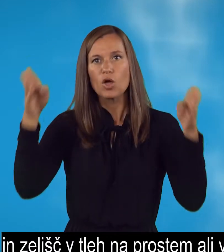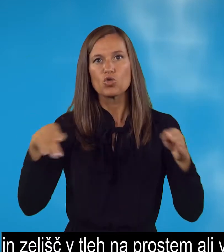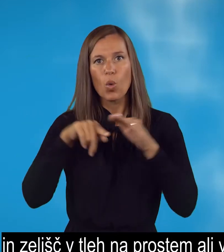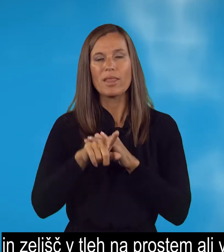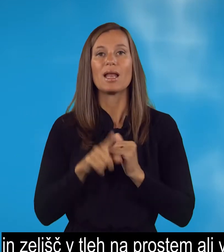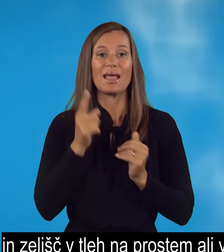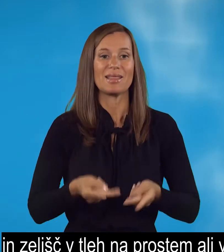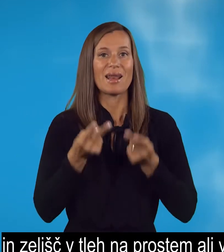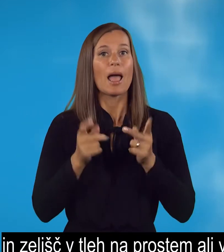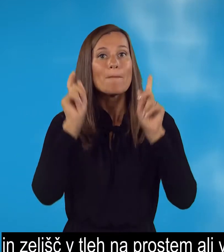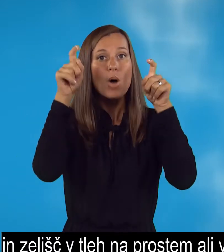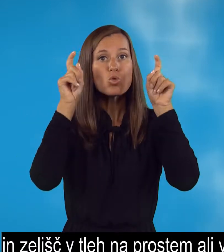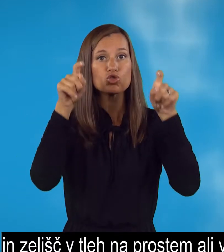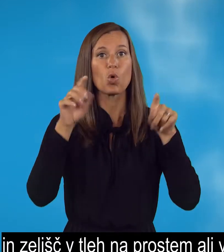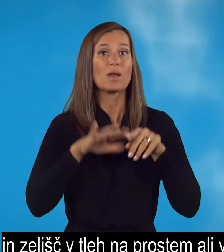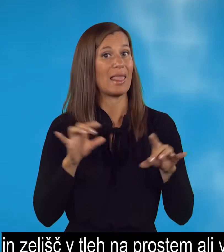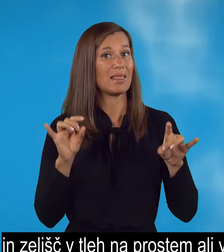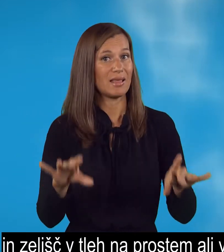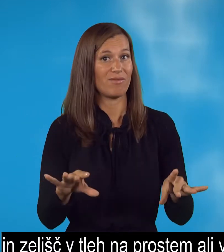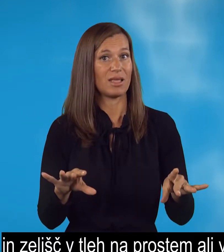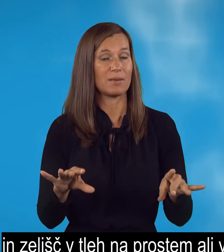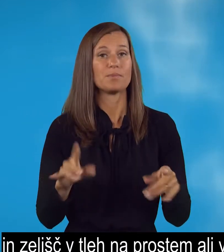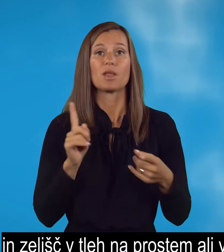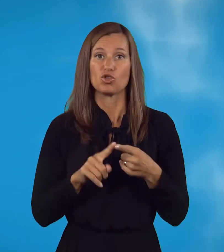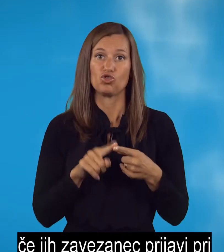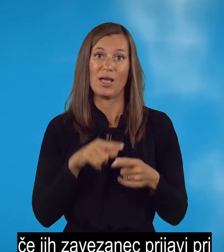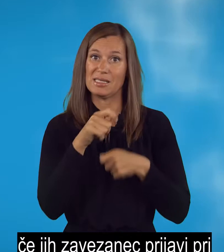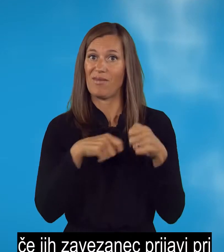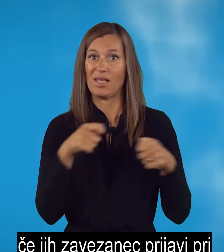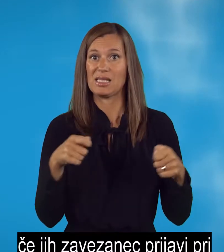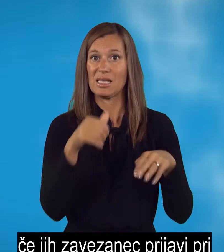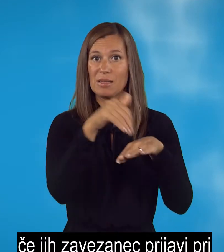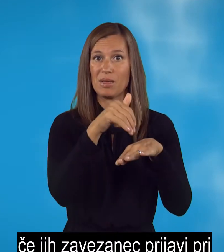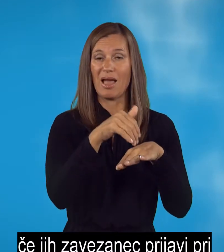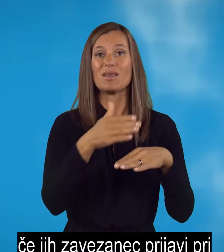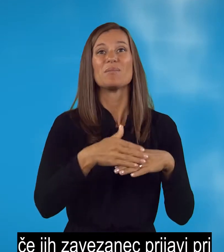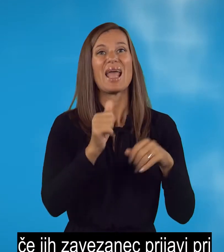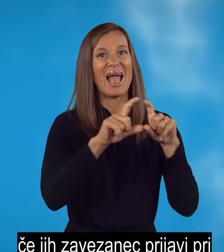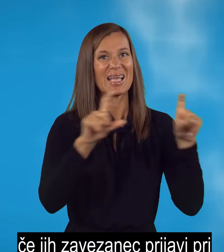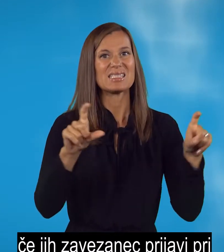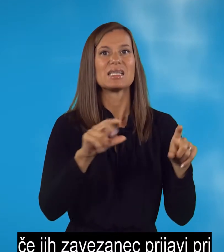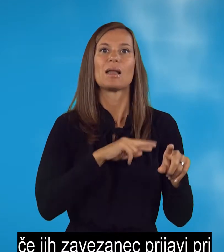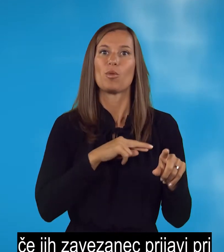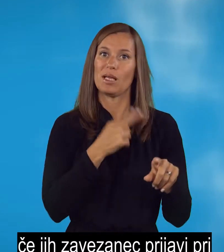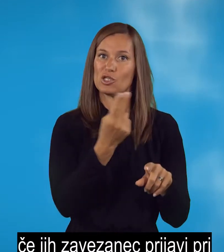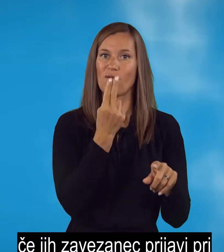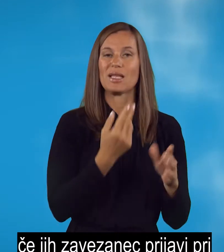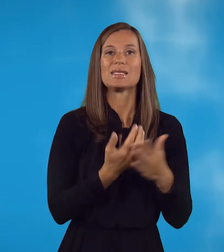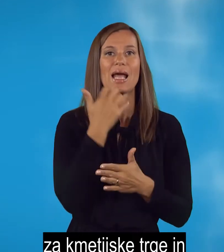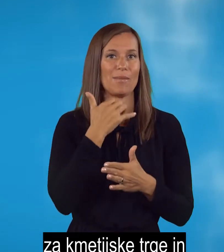reja polžev na njivi. Če jih zavezanec prijavi pri Agenciji Republike Slovenije za